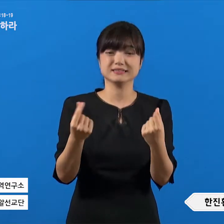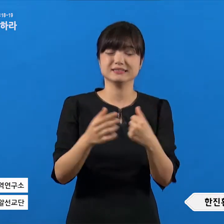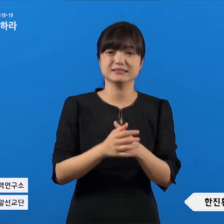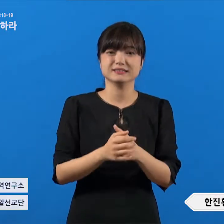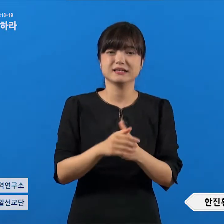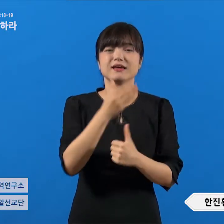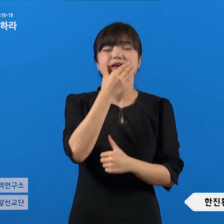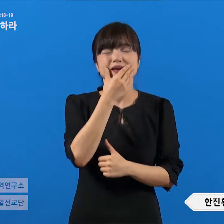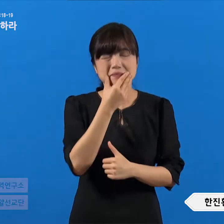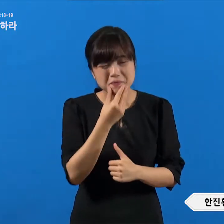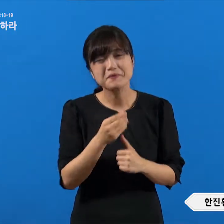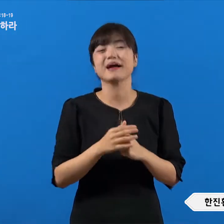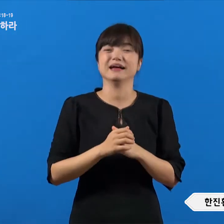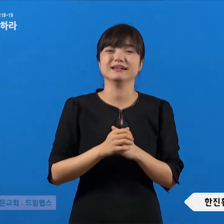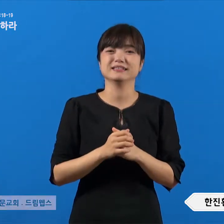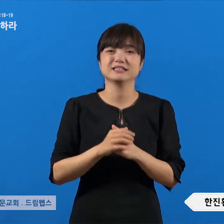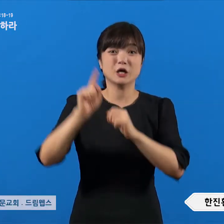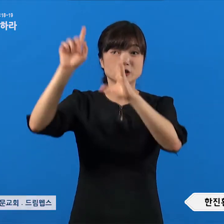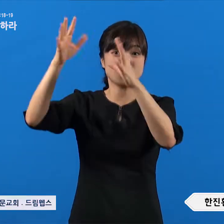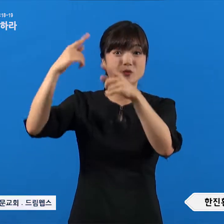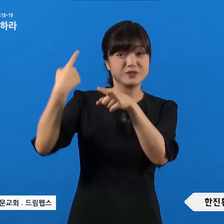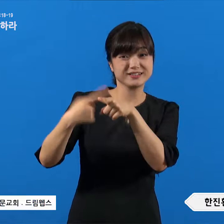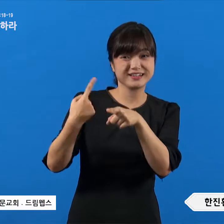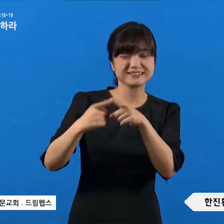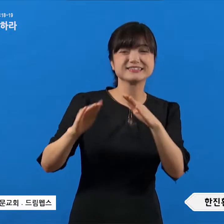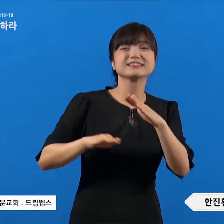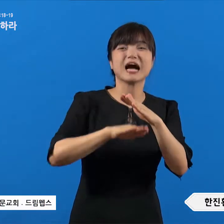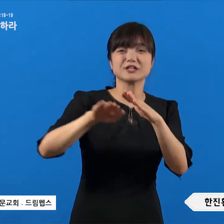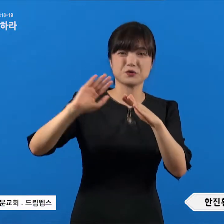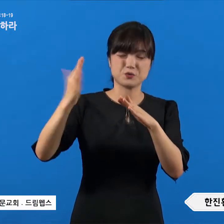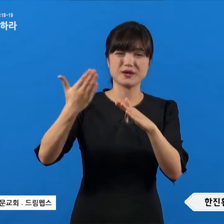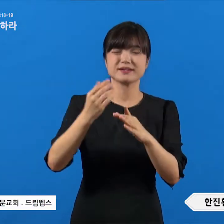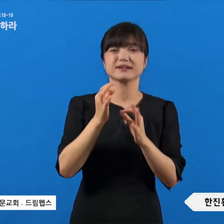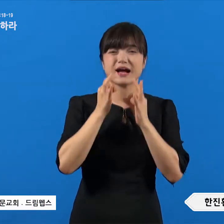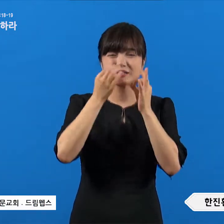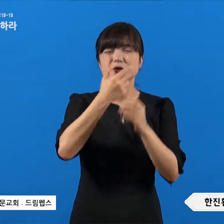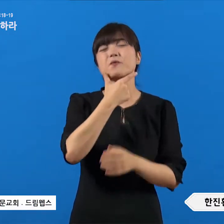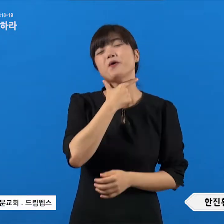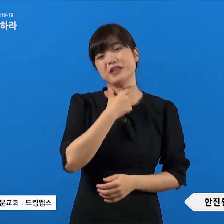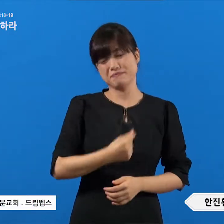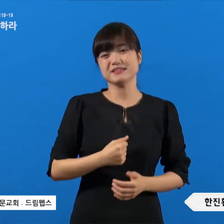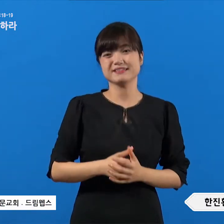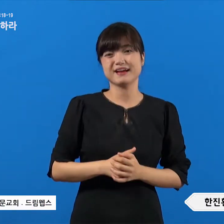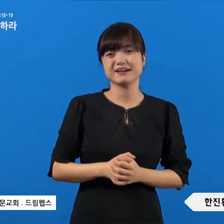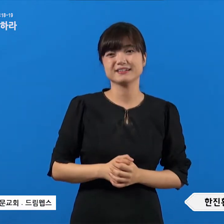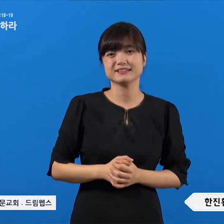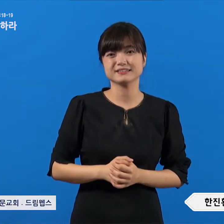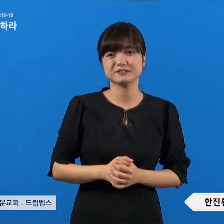행복한 천국의 가정을 이룰 수 있기를 간절히 바랍니다.